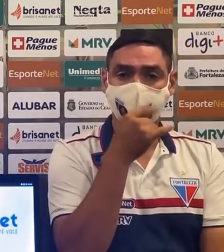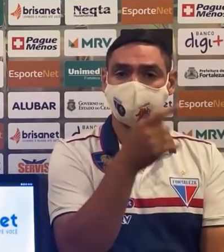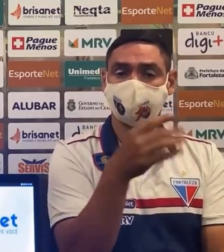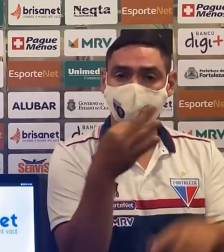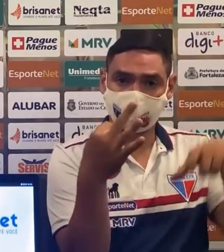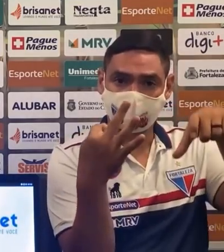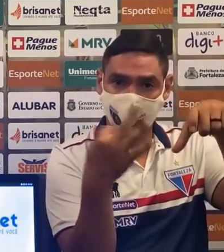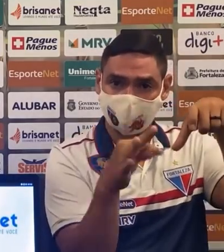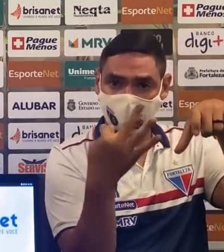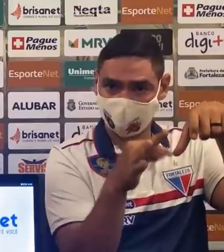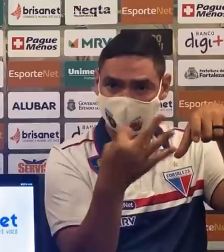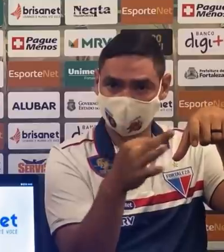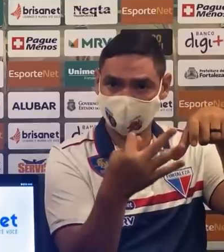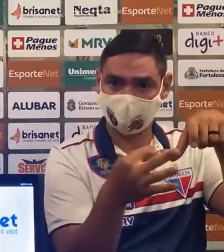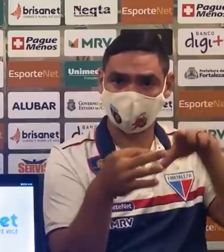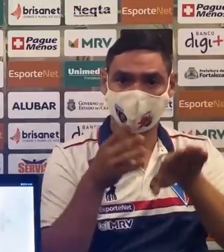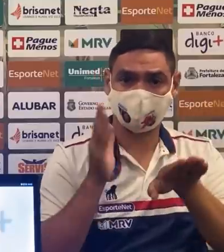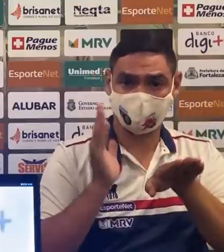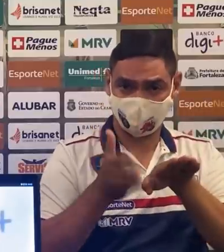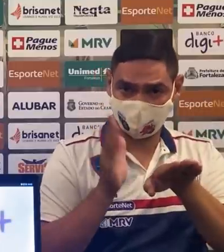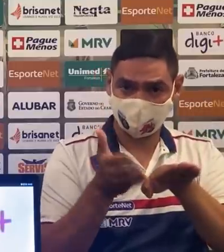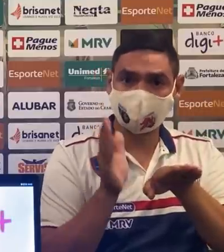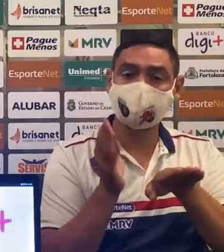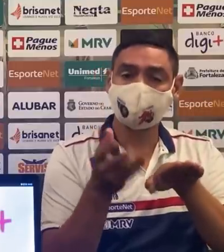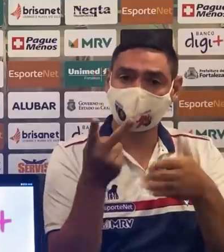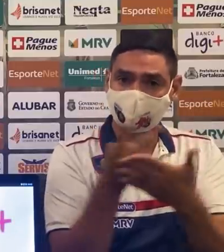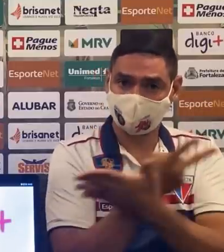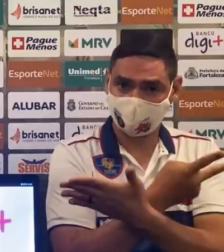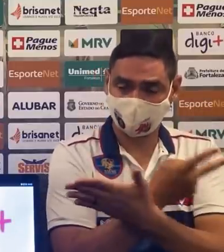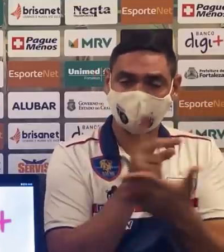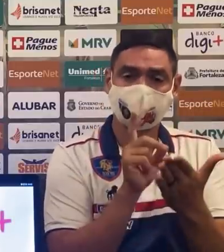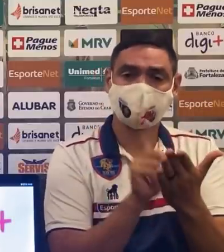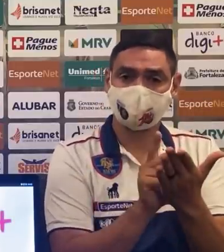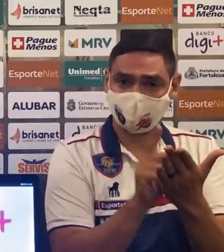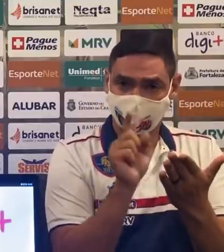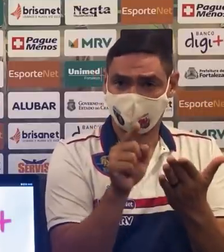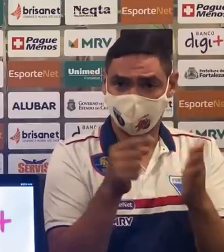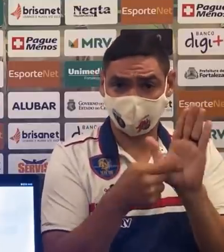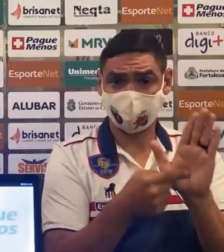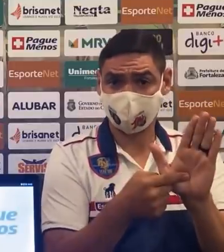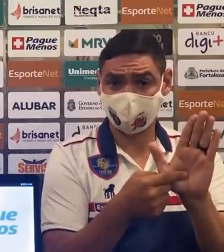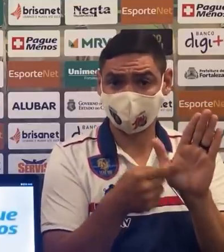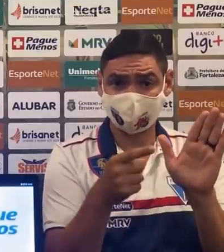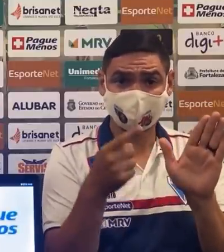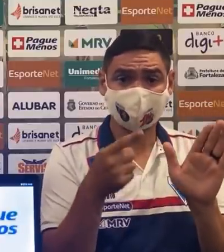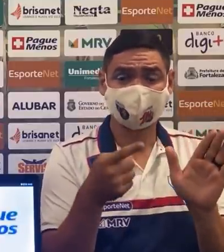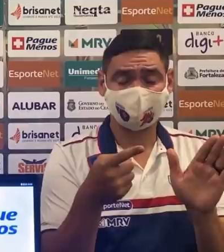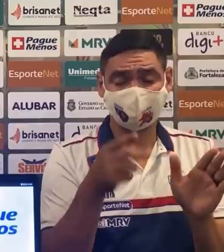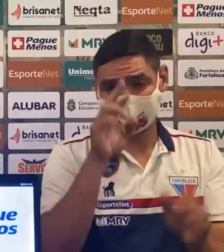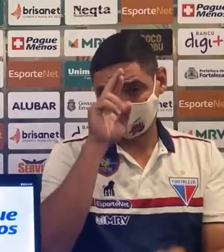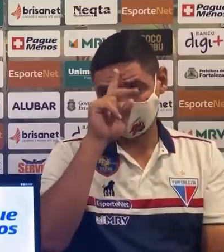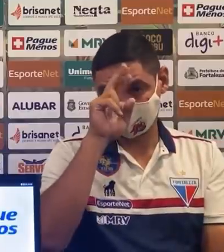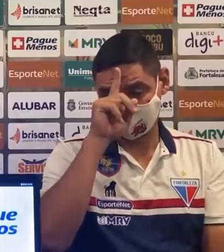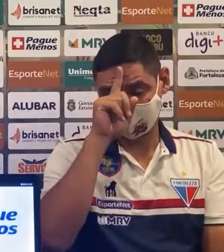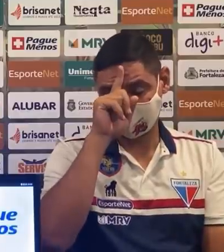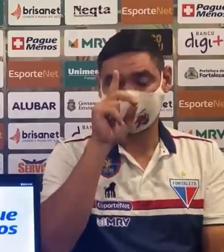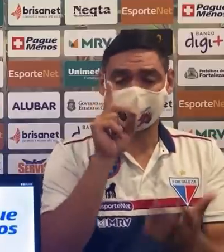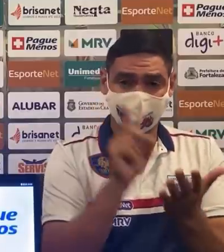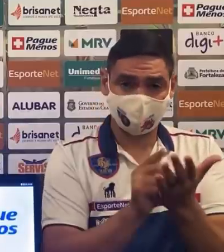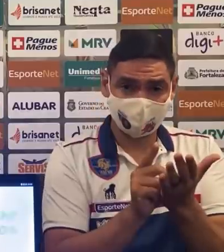uma jogada de lateral. Ou seja, isso mostra o quanto a gente pecou nesse